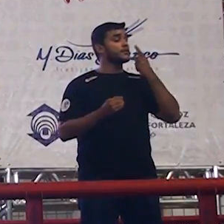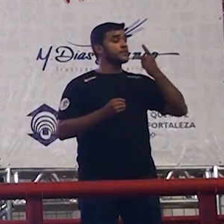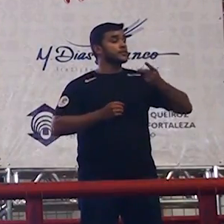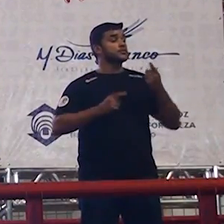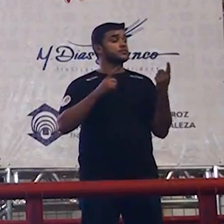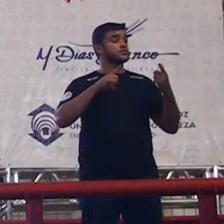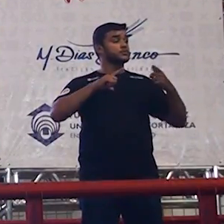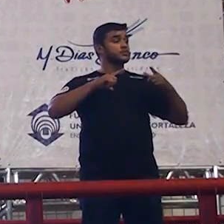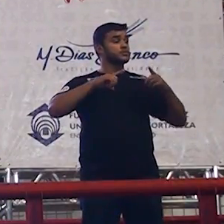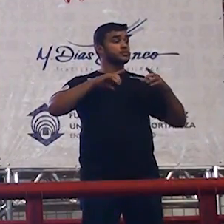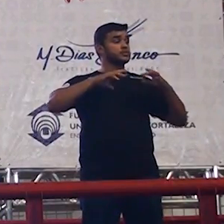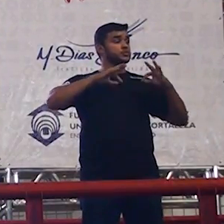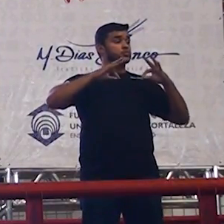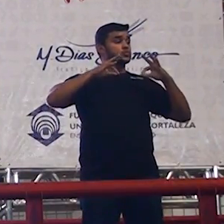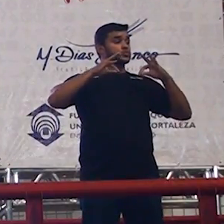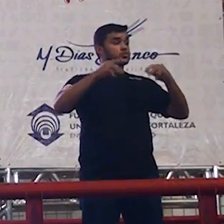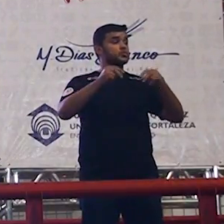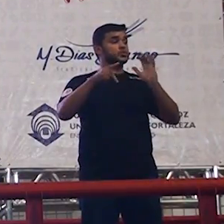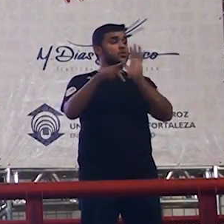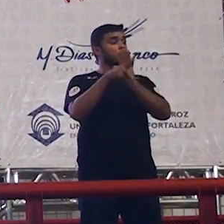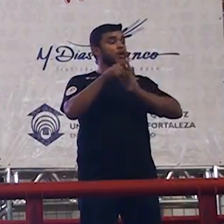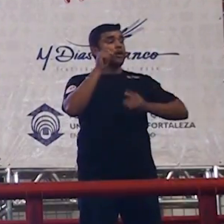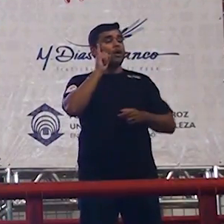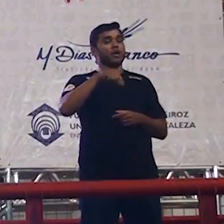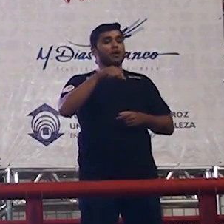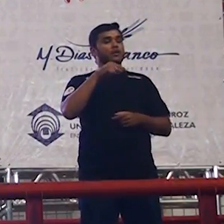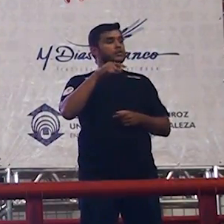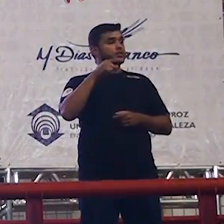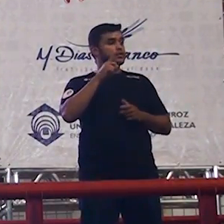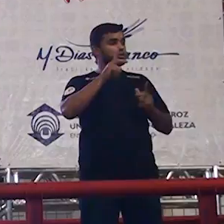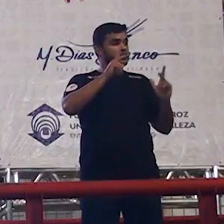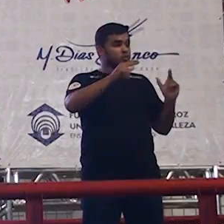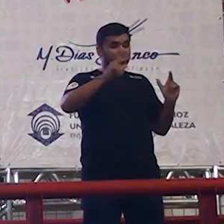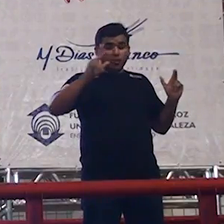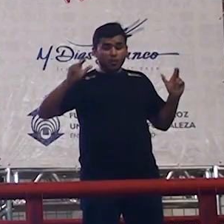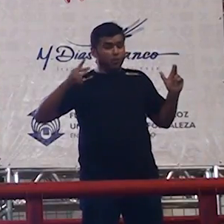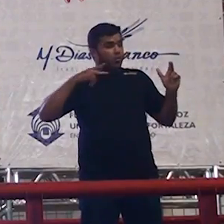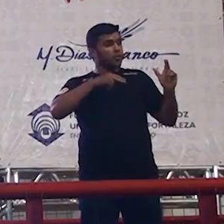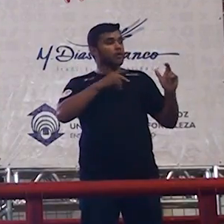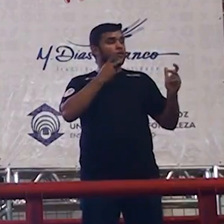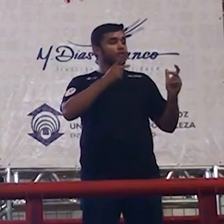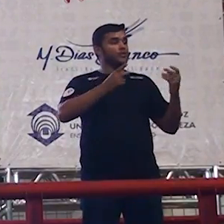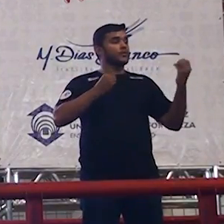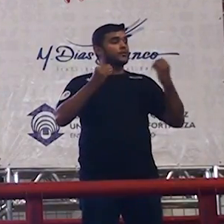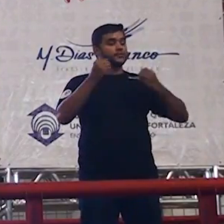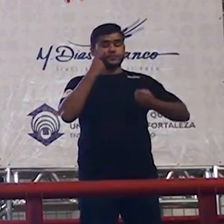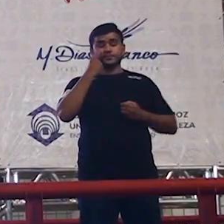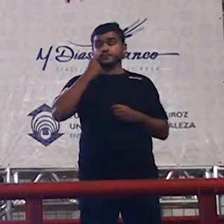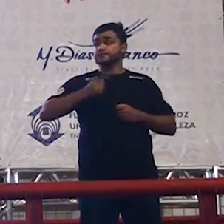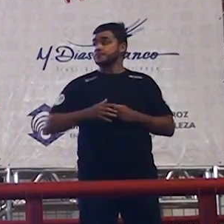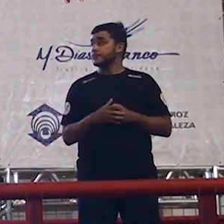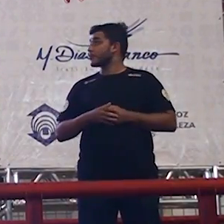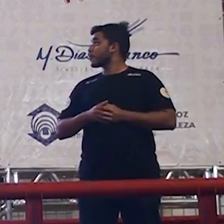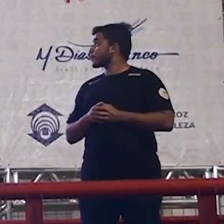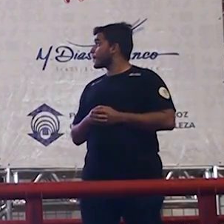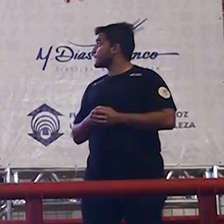as inclinações laterais, elas são iguais. Vamos aqui à questão.